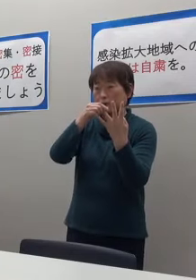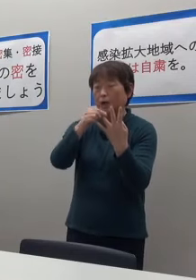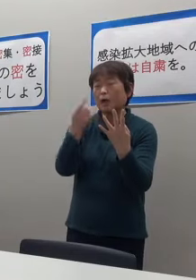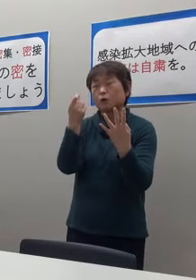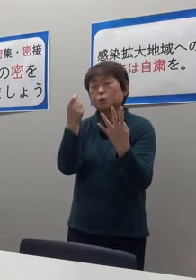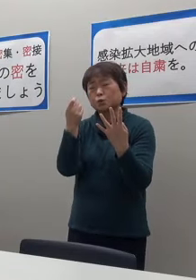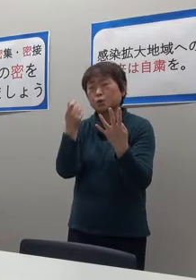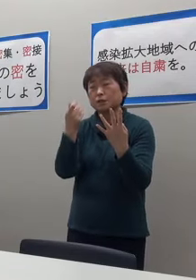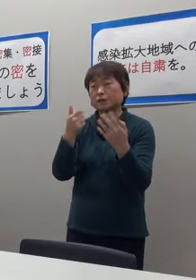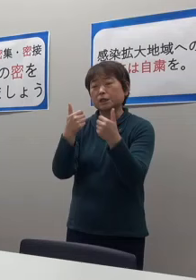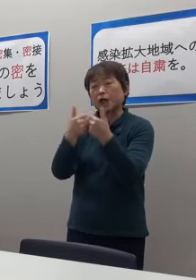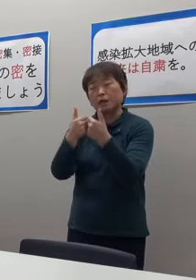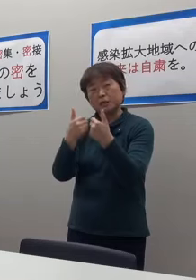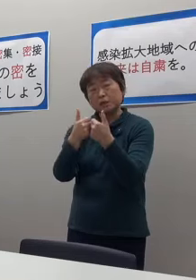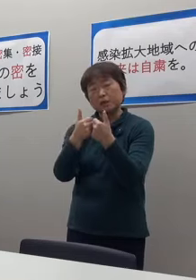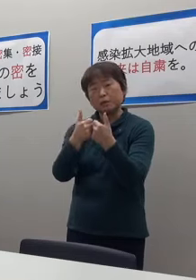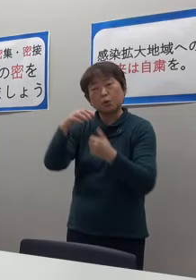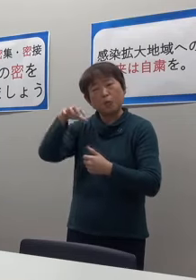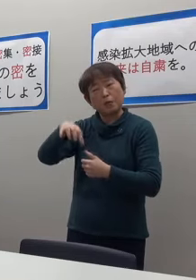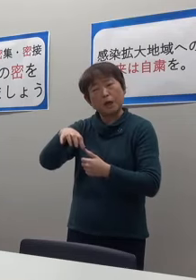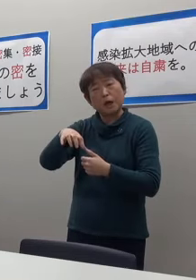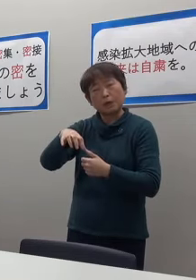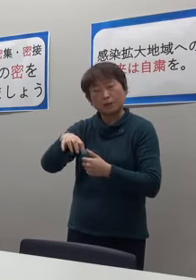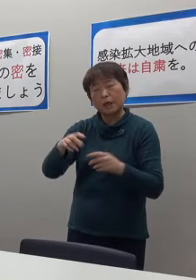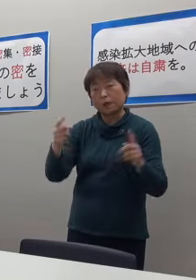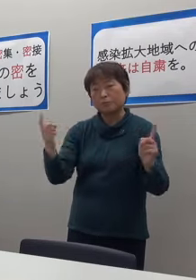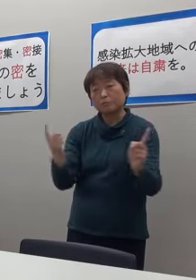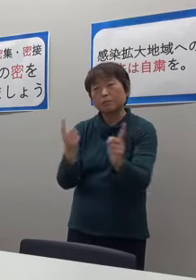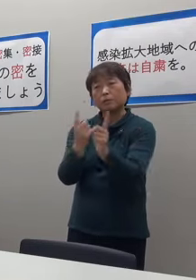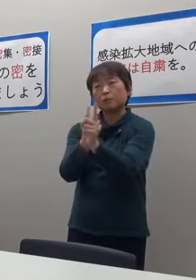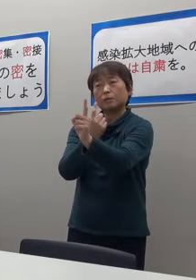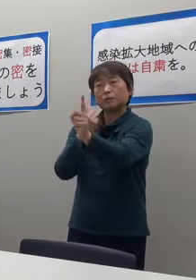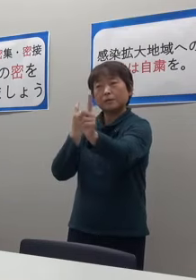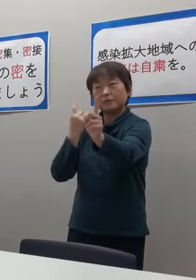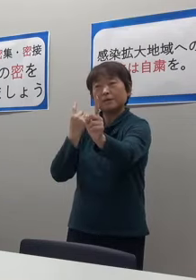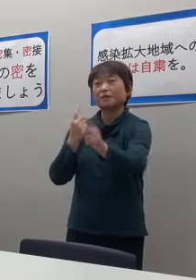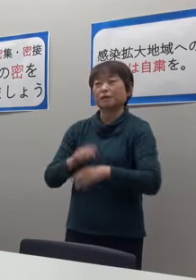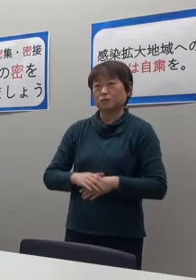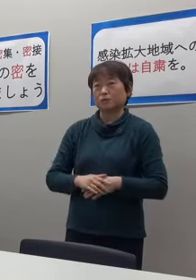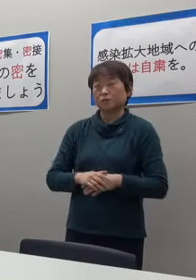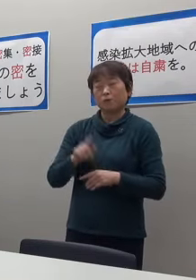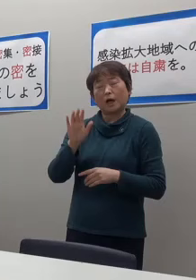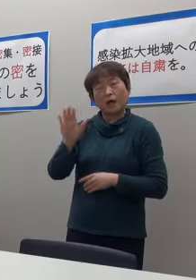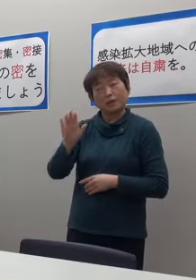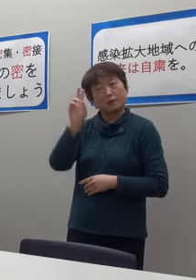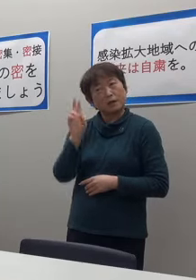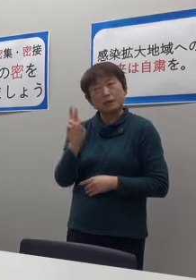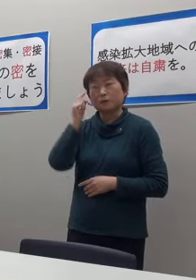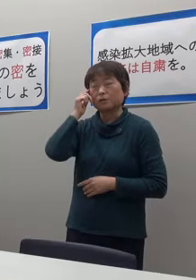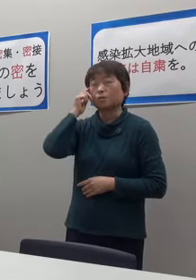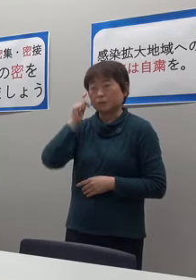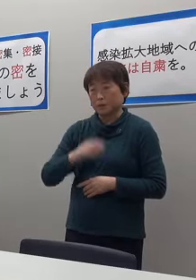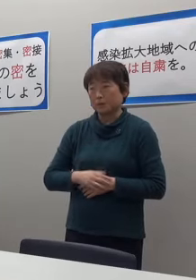っていうことにはまあなります。でとこう基本的にですね、こう座最初こうミーティングとかする